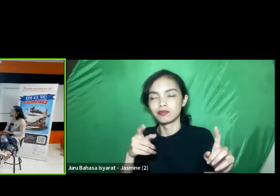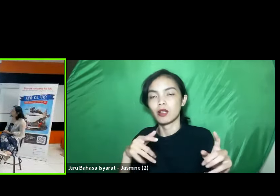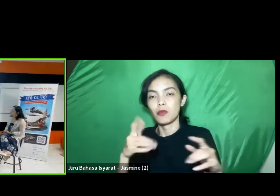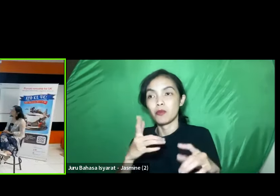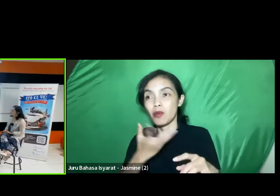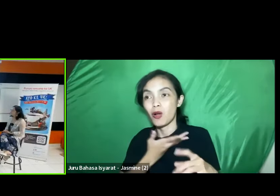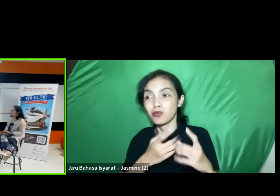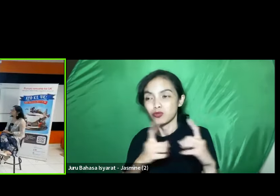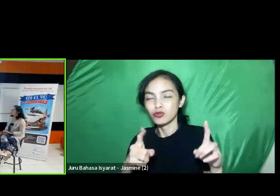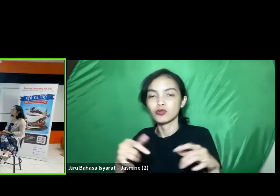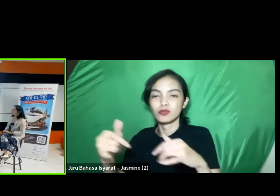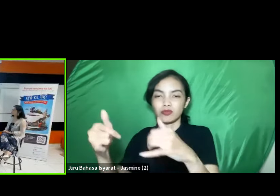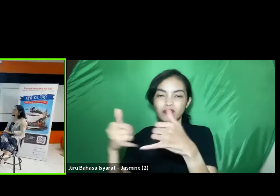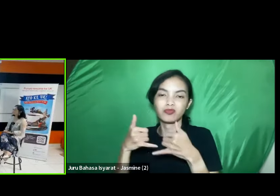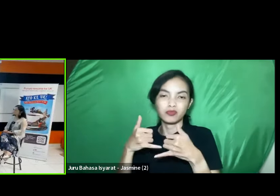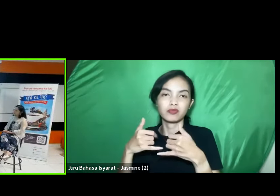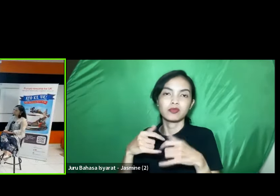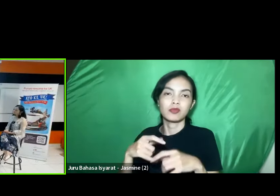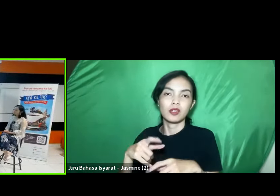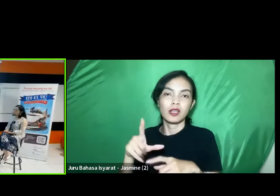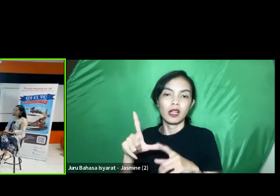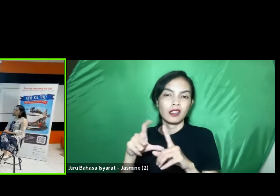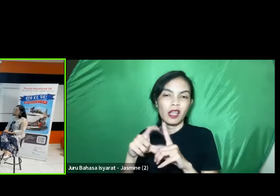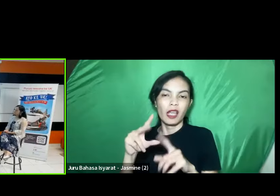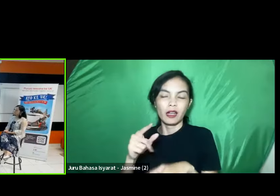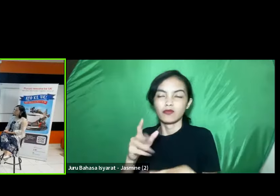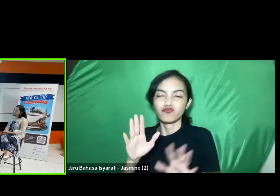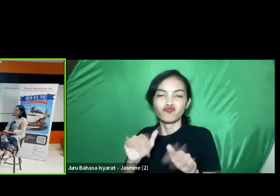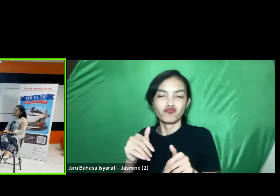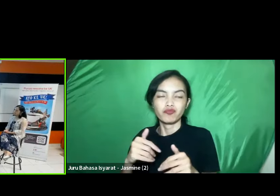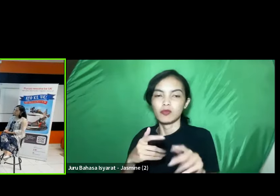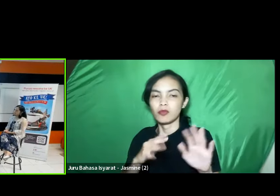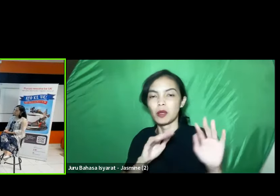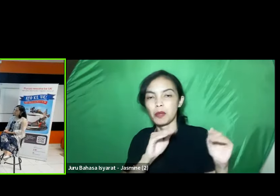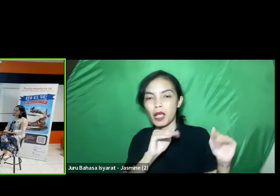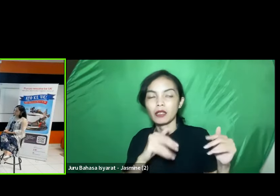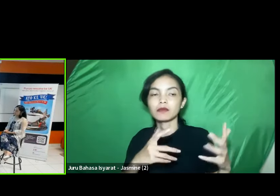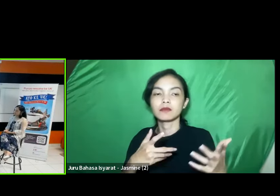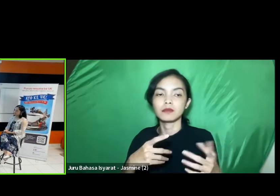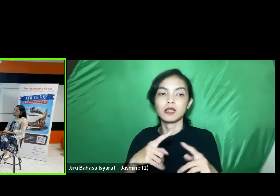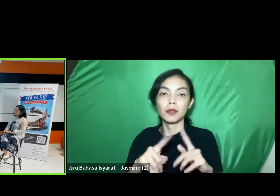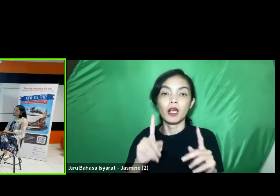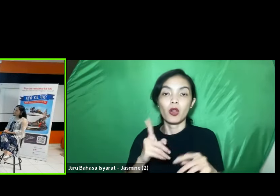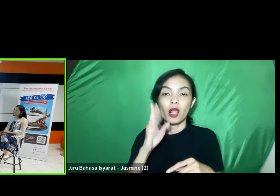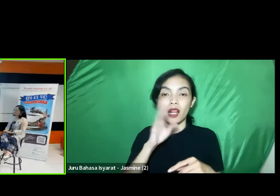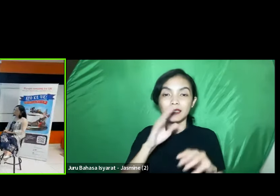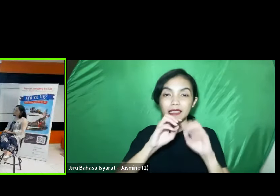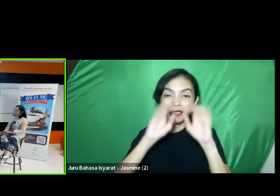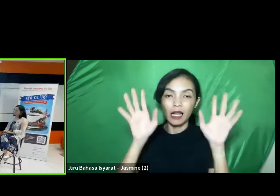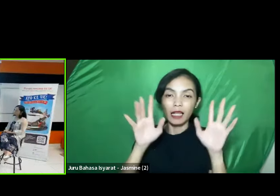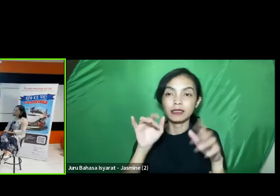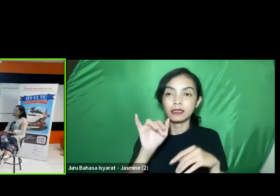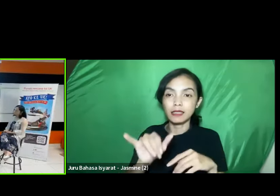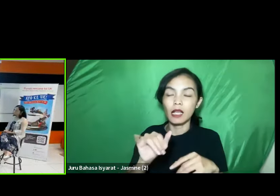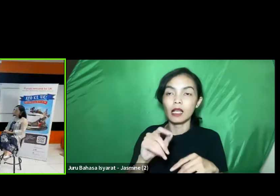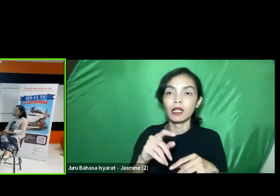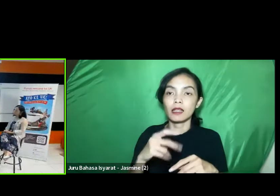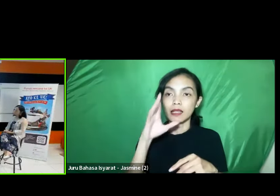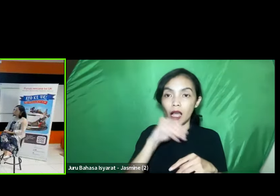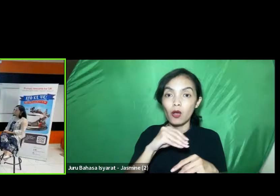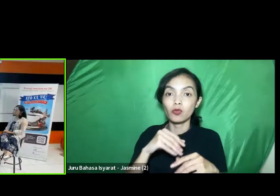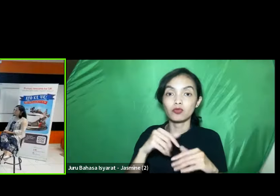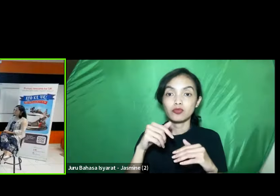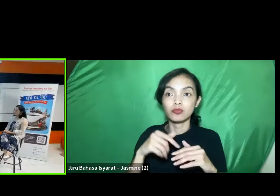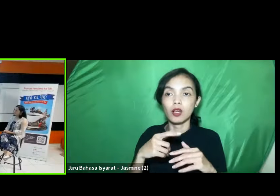ketemu Reason sebenarnya itu sebetulnya akan lebih gampang bercerita gitu ya daripada teman-teman nih